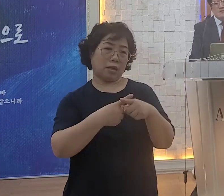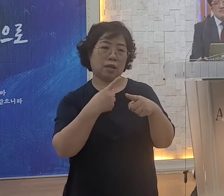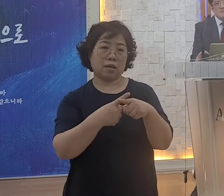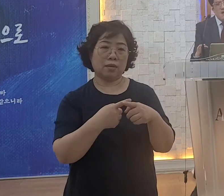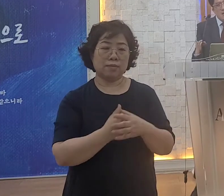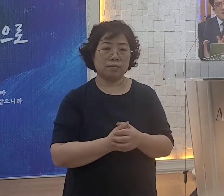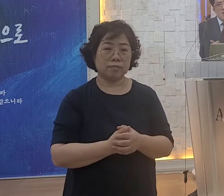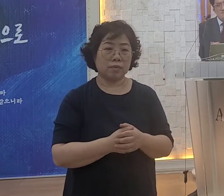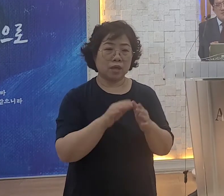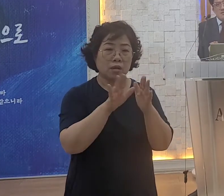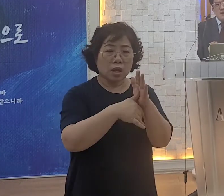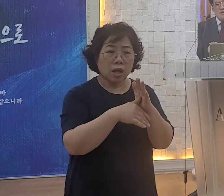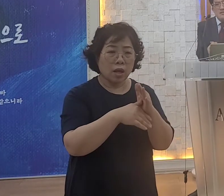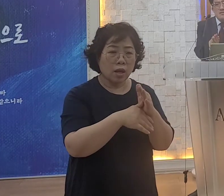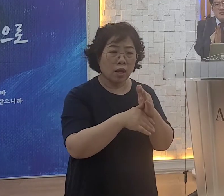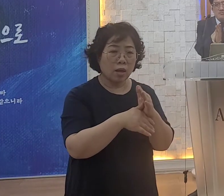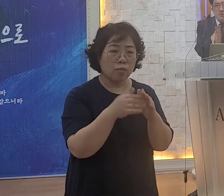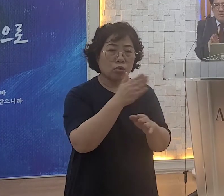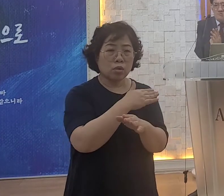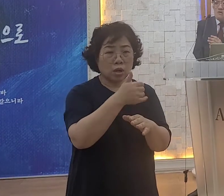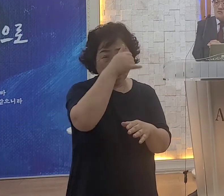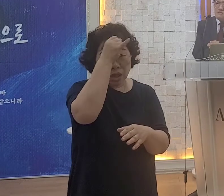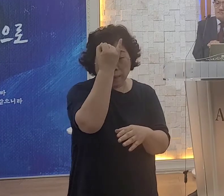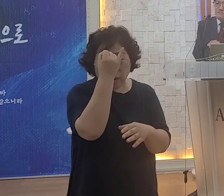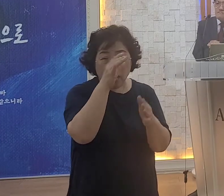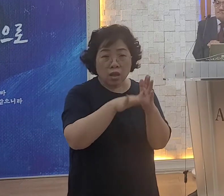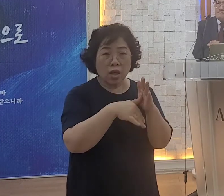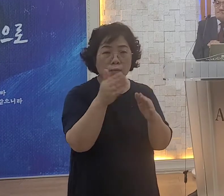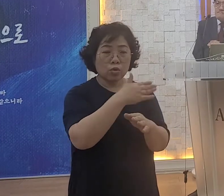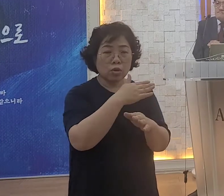이게 그때부터 하나님과 우리의 사이는 원수가